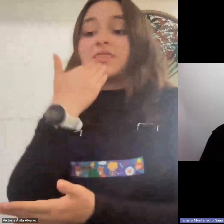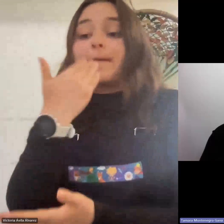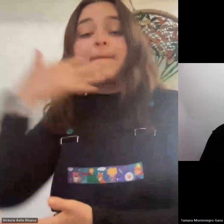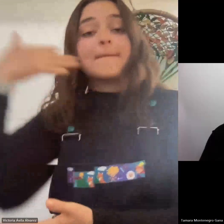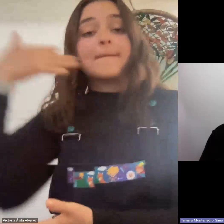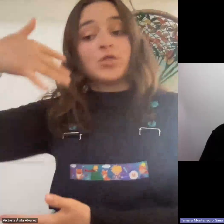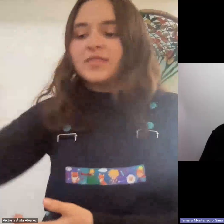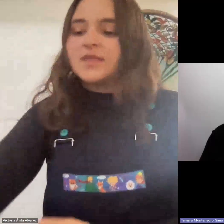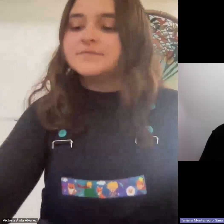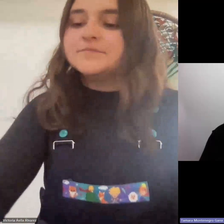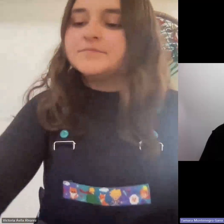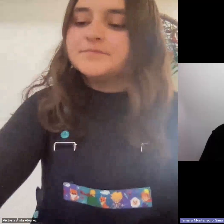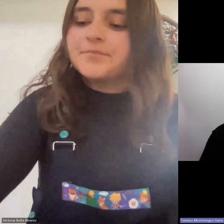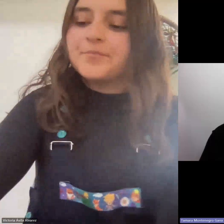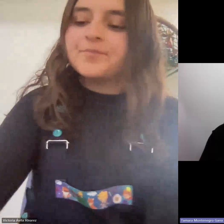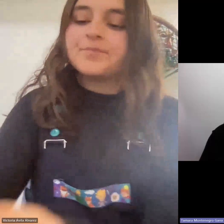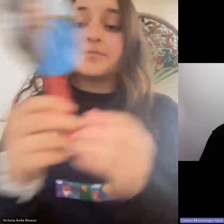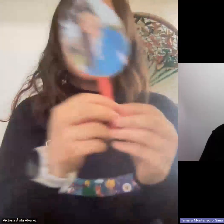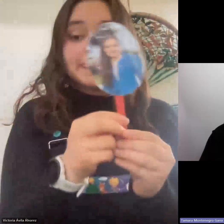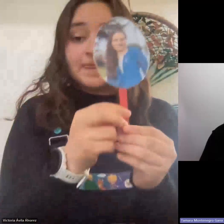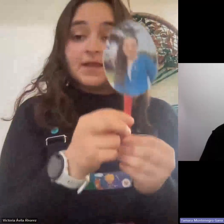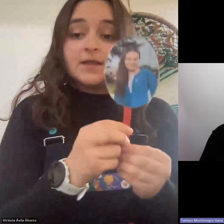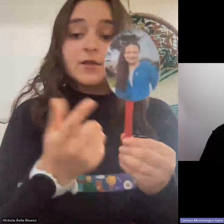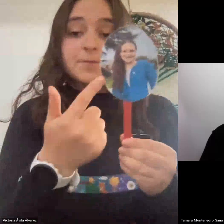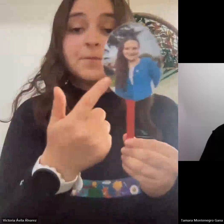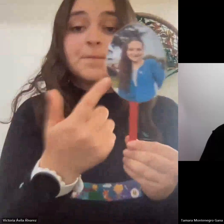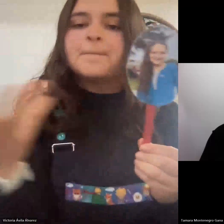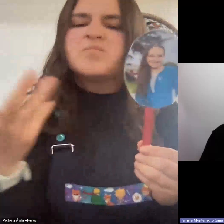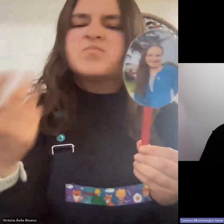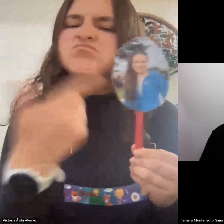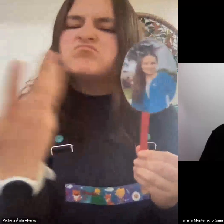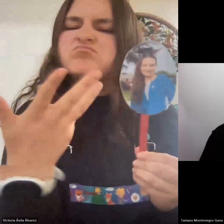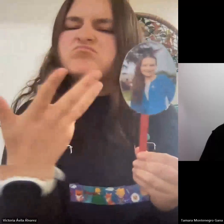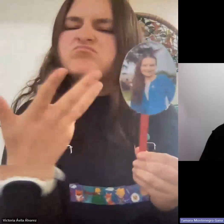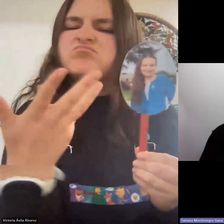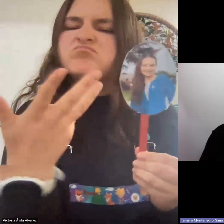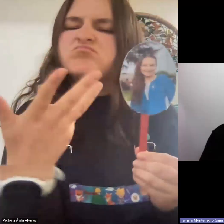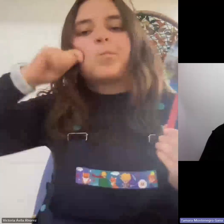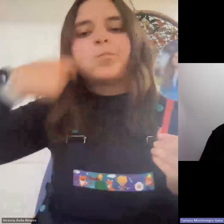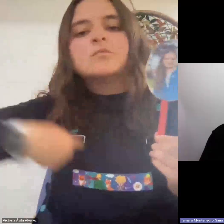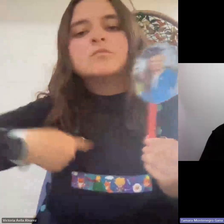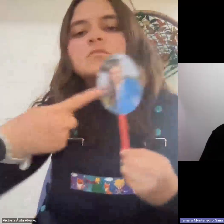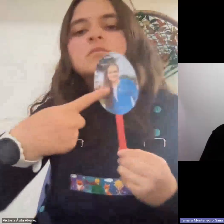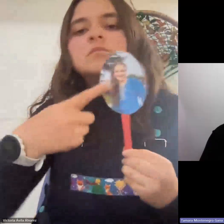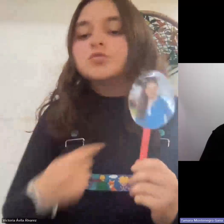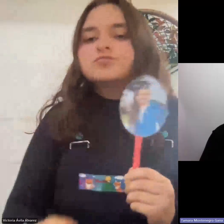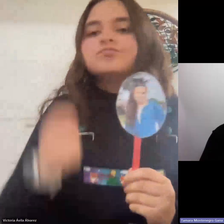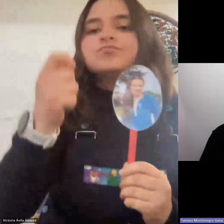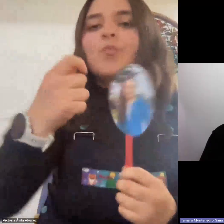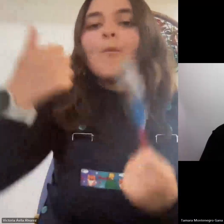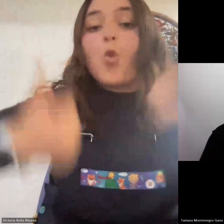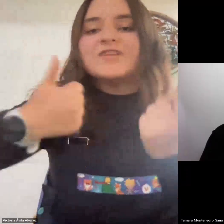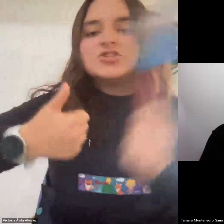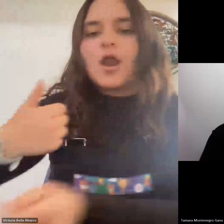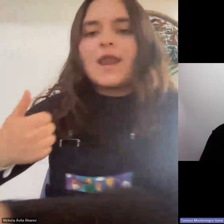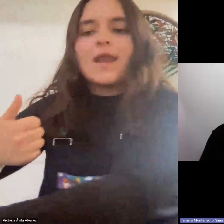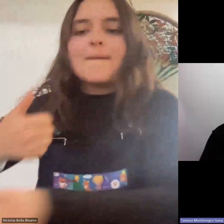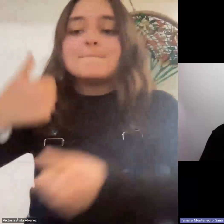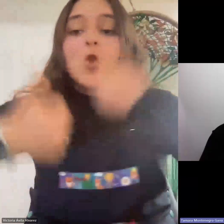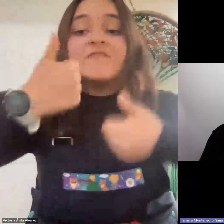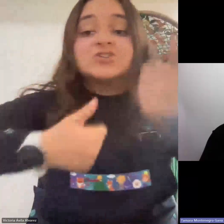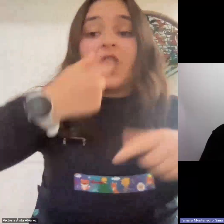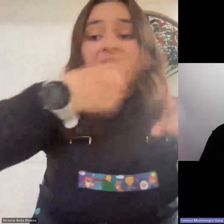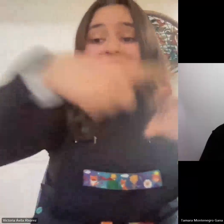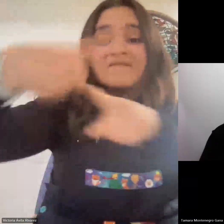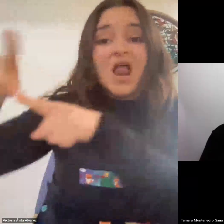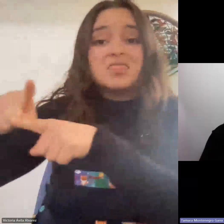hago. Pero también en los cuadernos tengo la foto. ¿Qué significa eso? Es mi